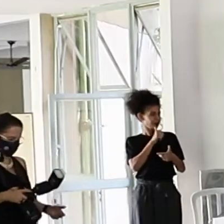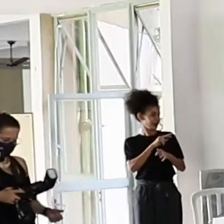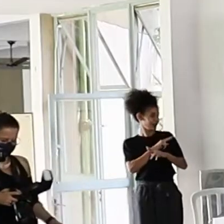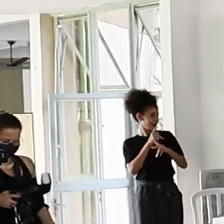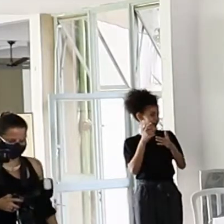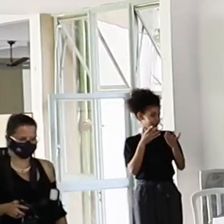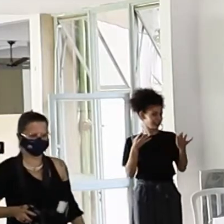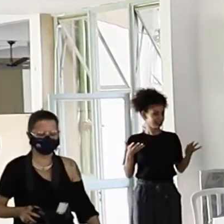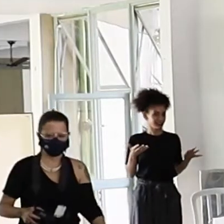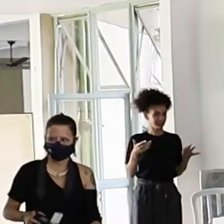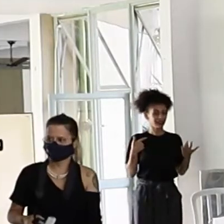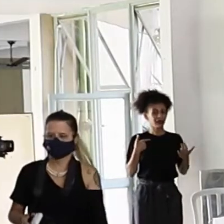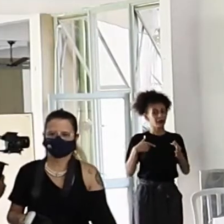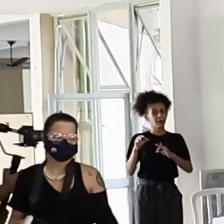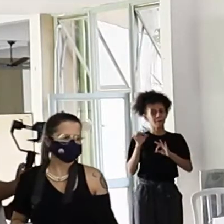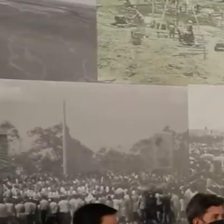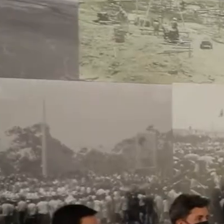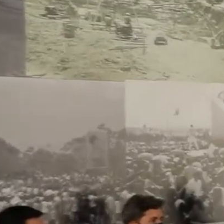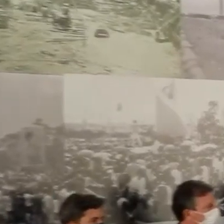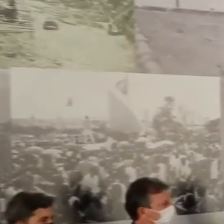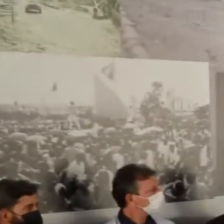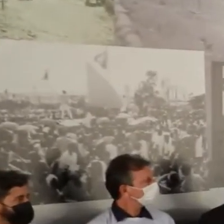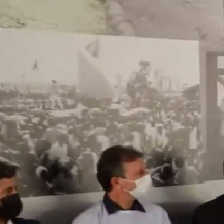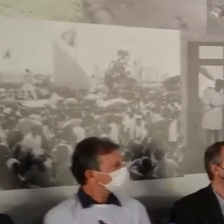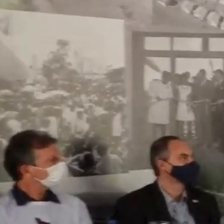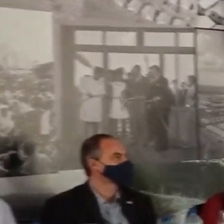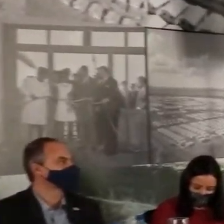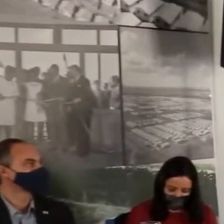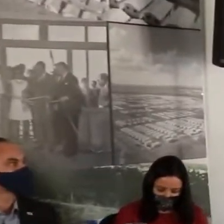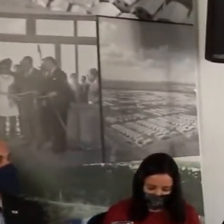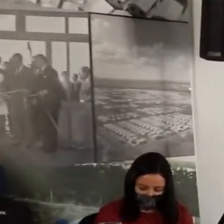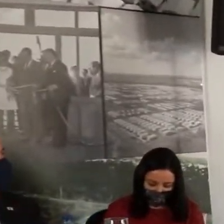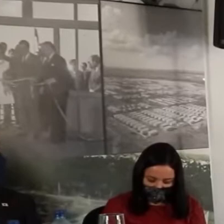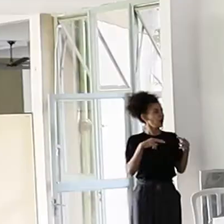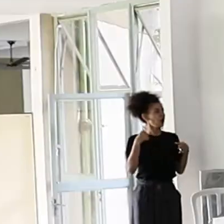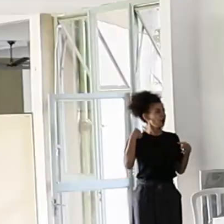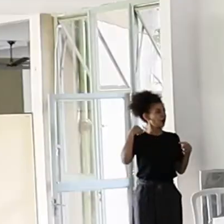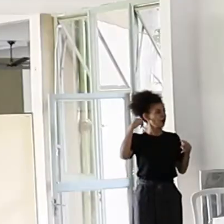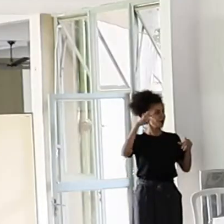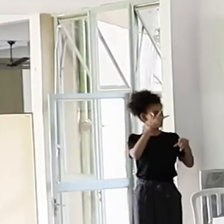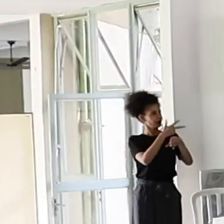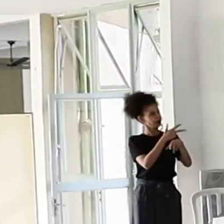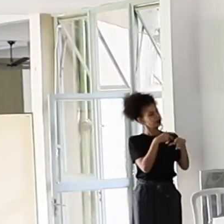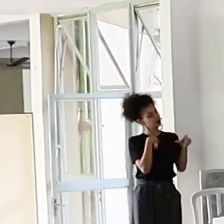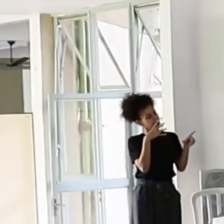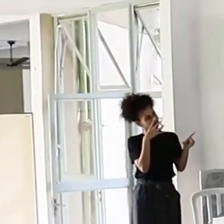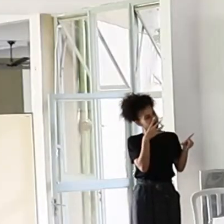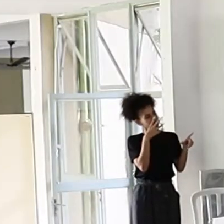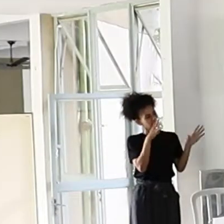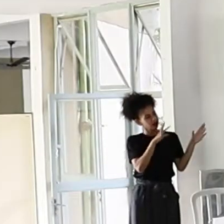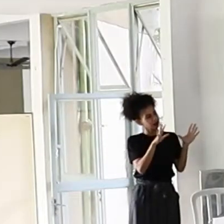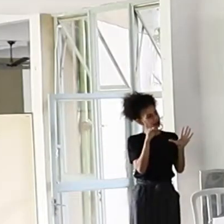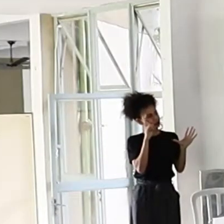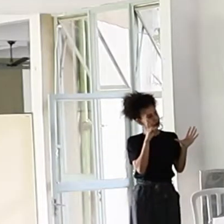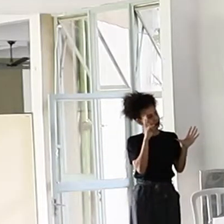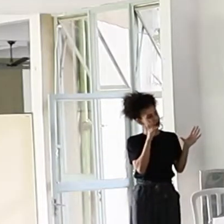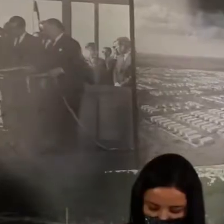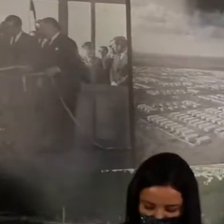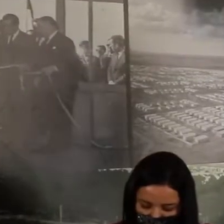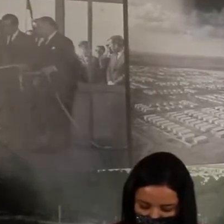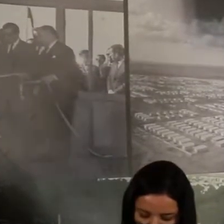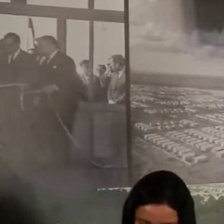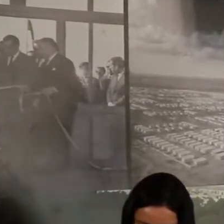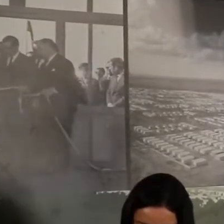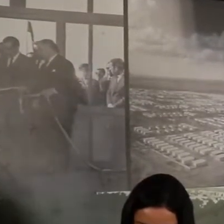diferencial eu tava preparando uma fala mas eu tava olhando ali aquele vídeo ali passando a história do Guará